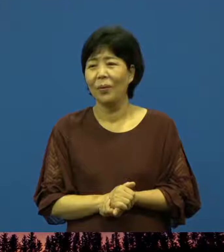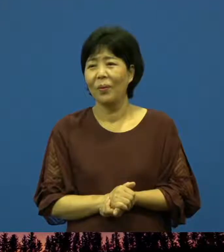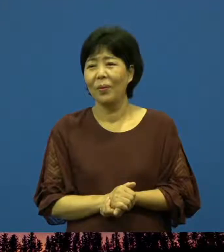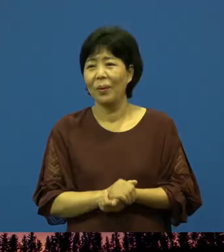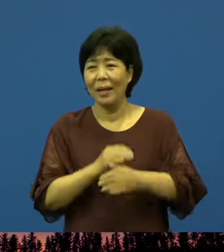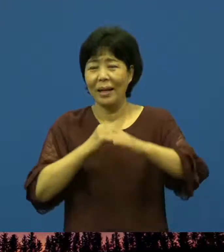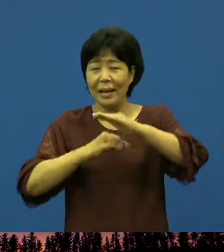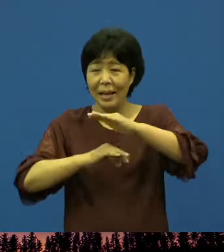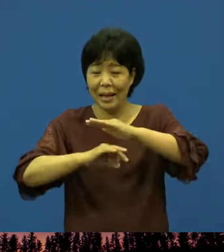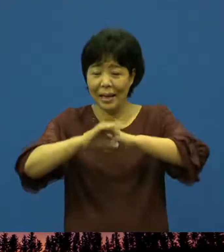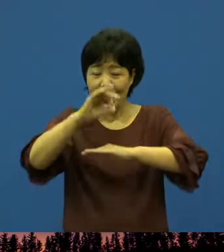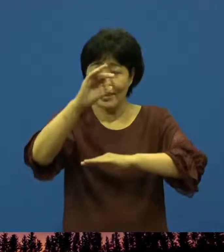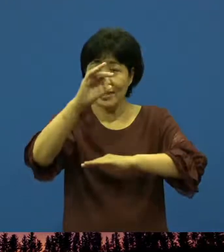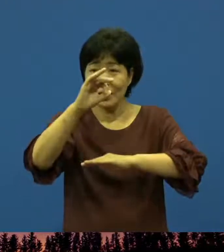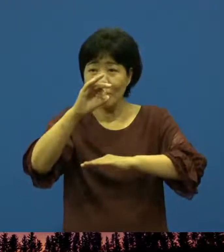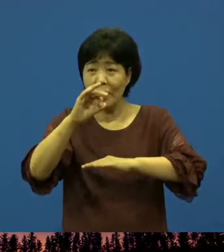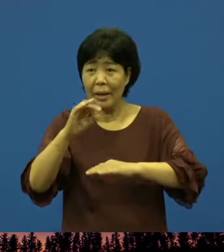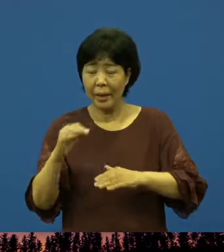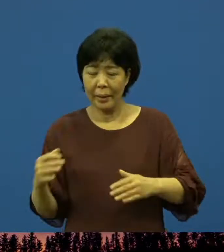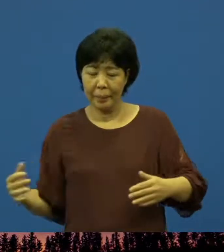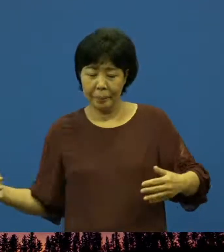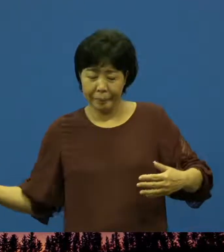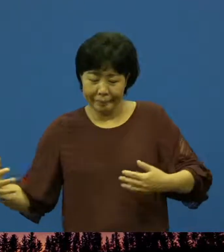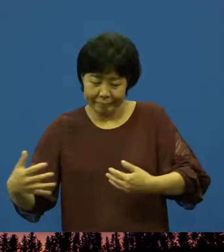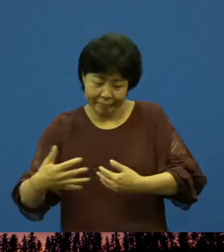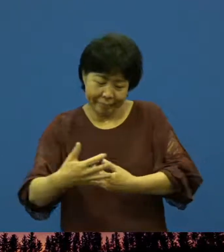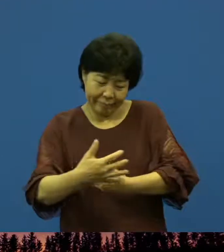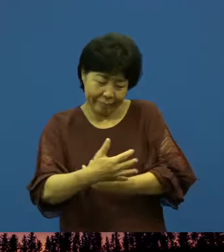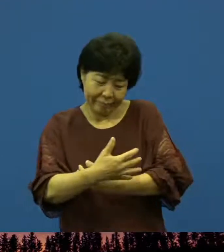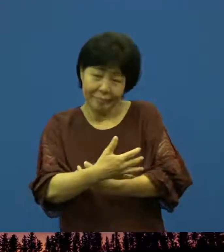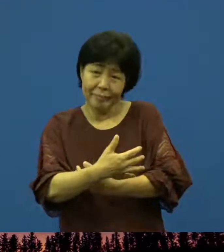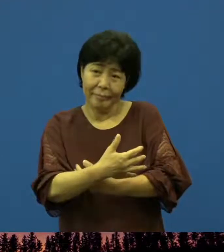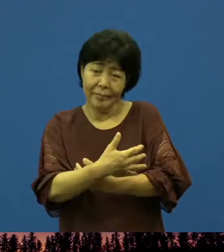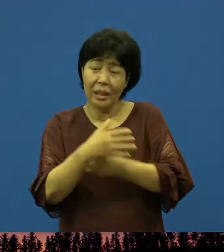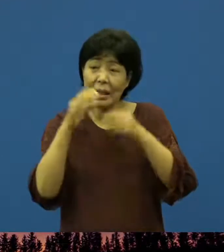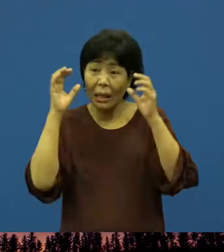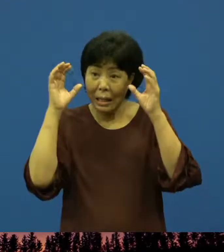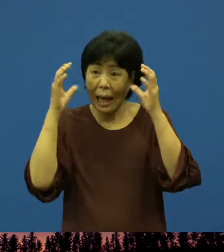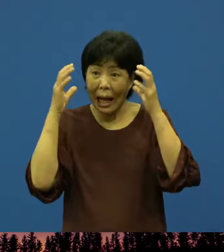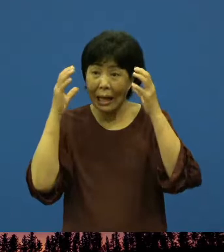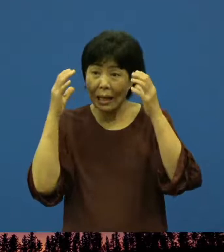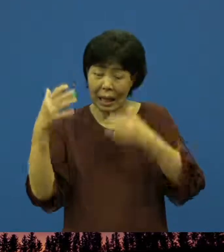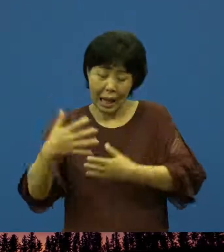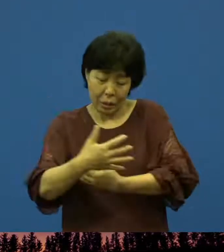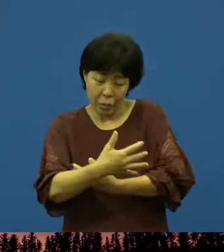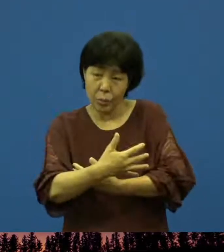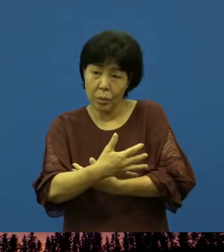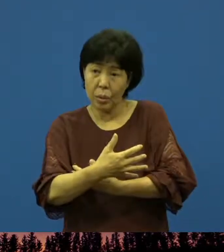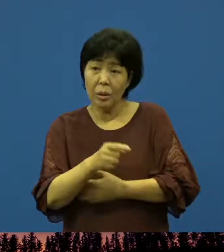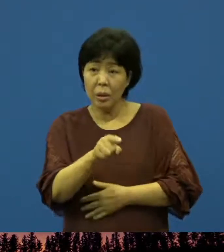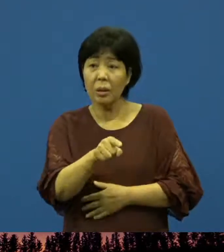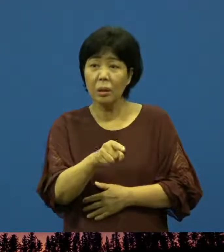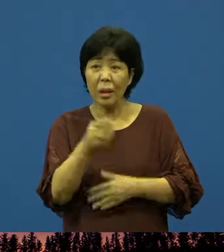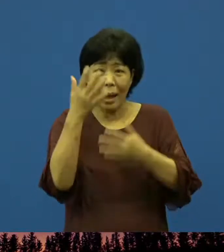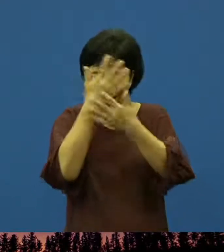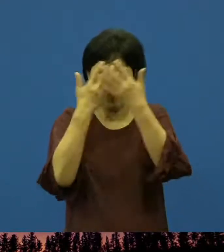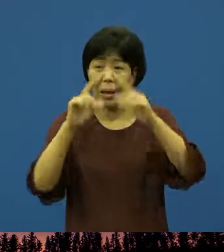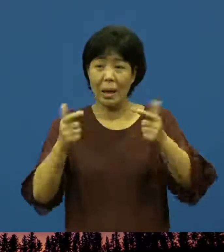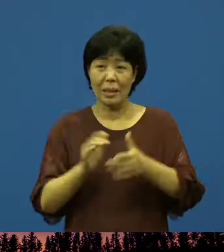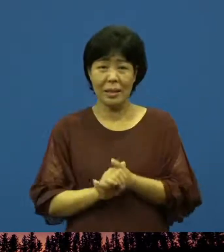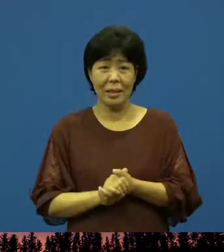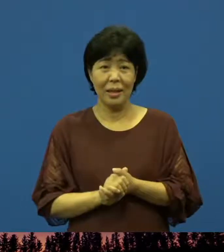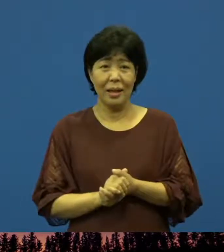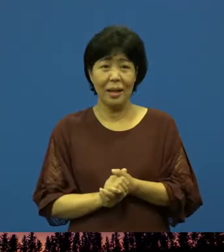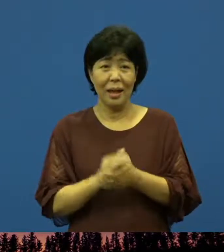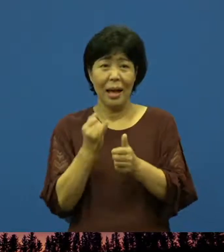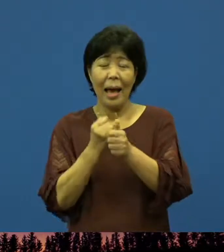아침에 여러분 내가 일어나게 안아준 아이, 이거는 추상이 아니잖아요. 아내가 아침에 해준 밥을 먹었는데